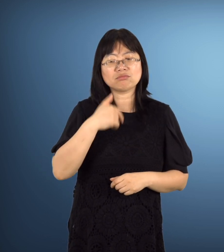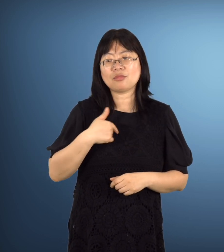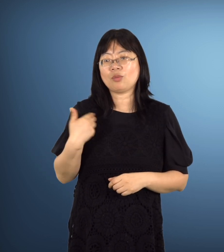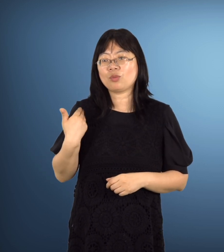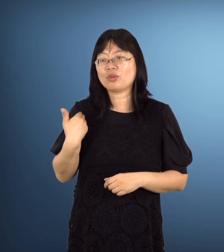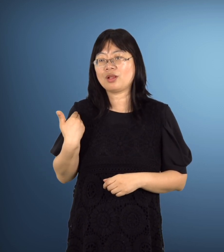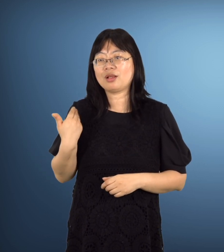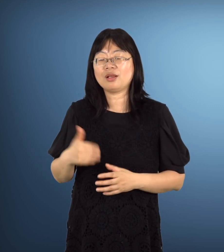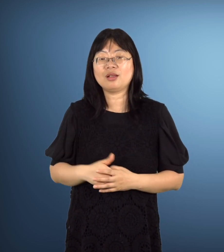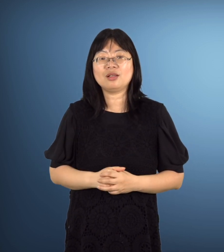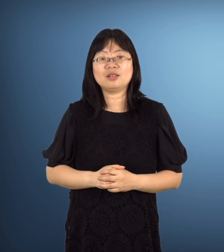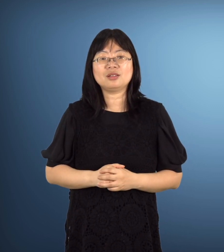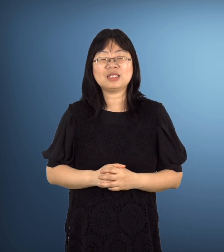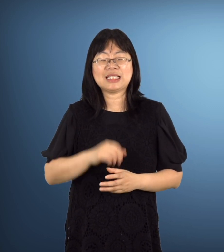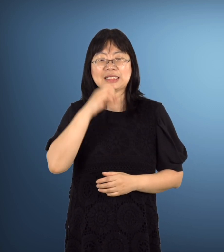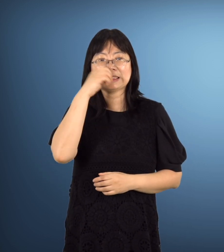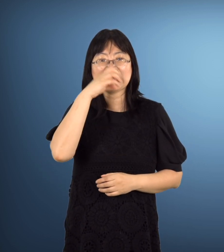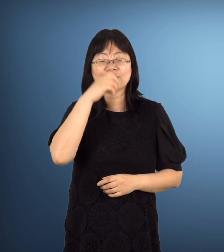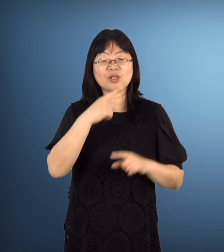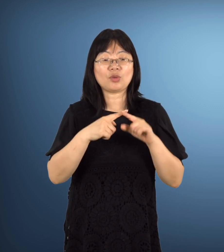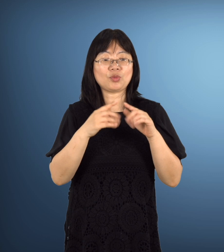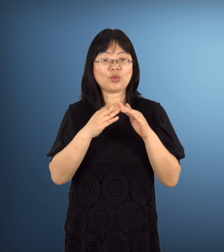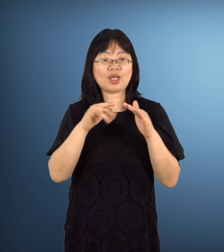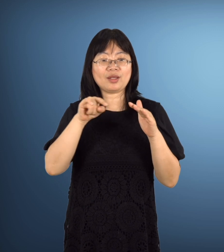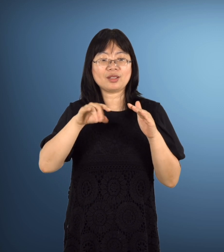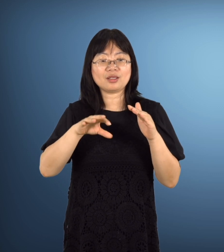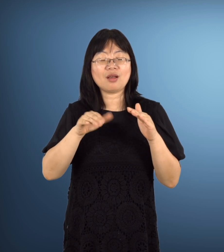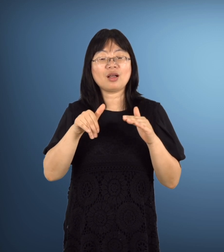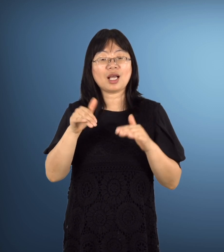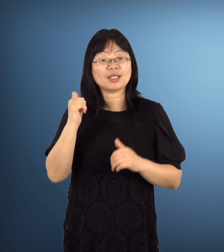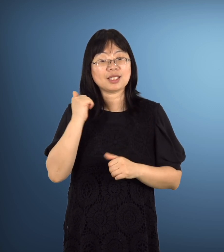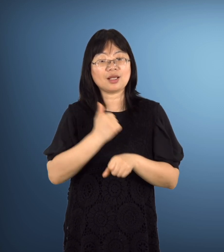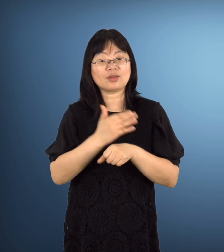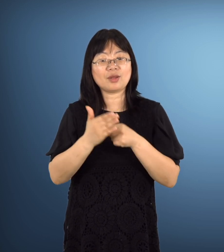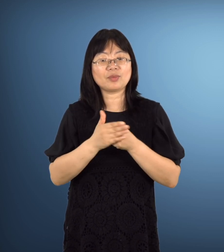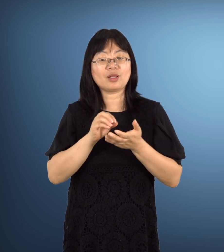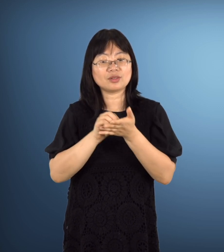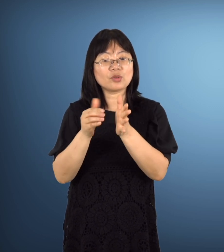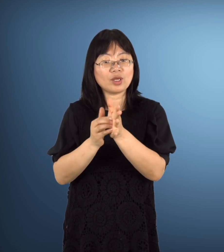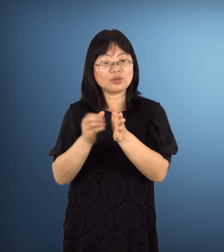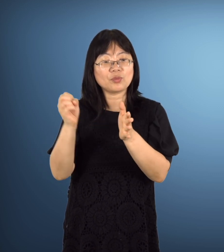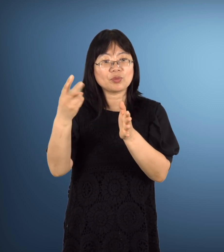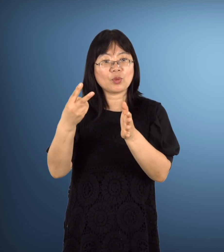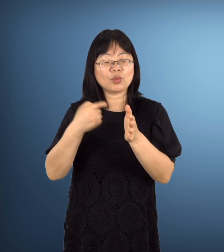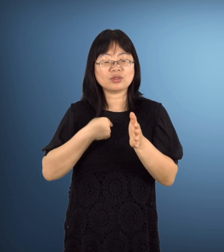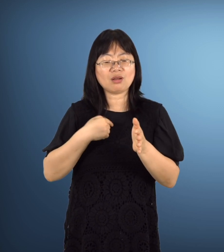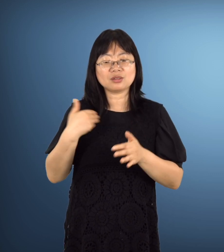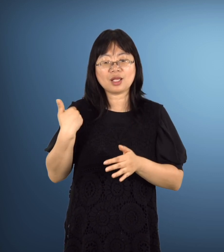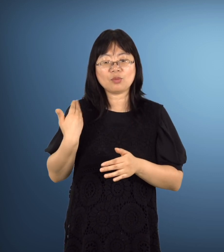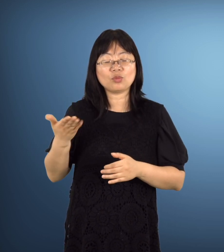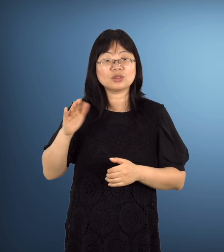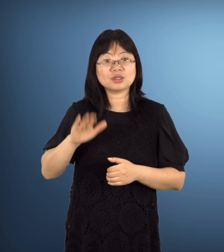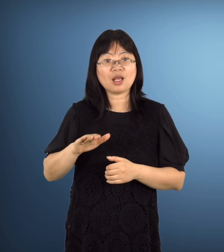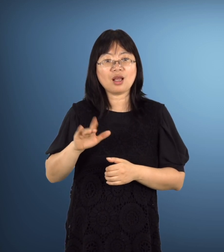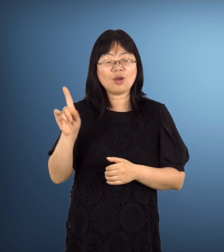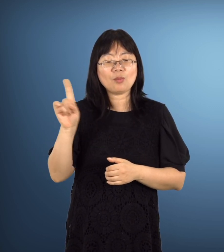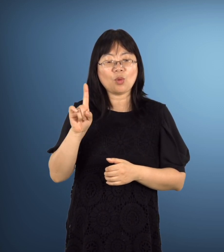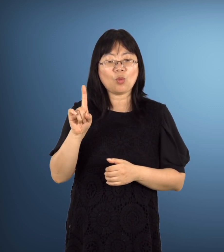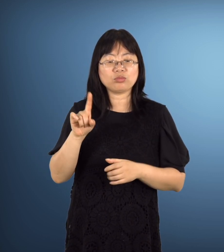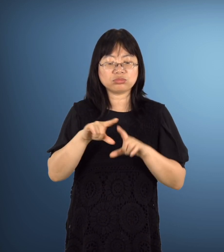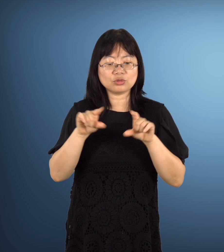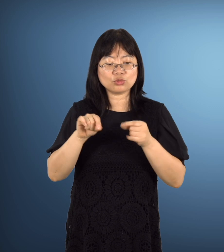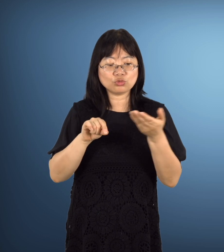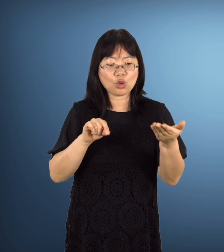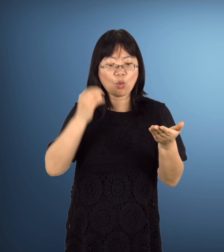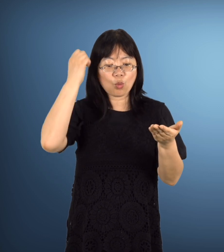모른대요. 그냥 교회에서 가자 그래서 등록을 했고 자기 잘 모르는데 뭐 쪽지 주면서